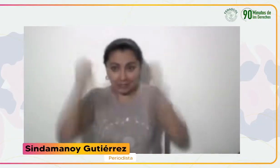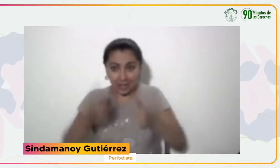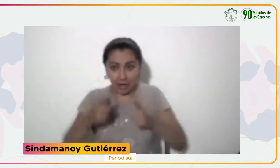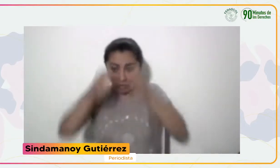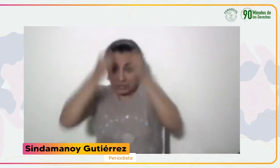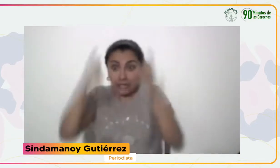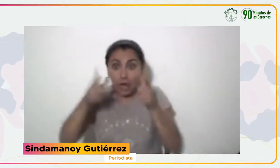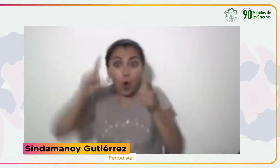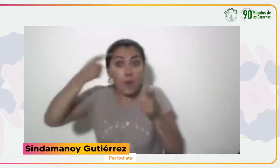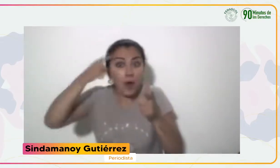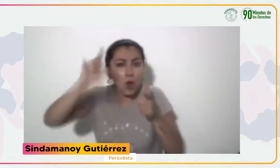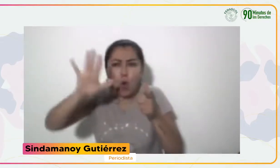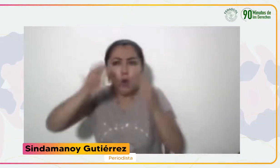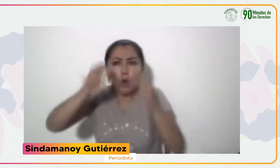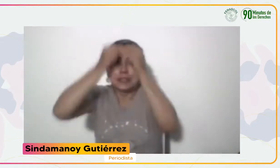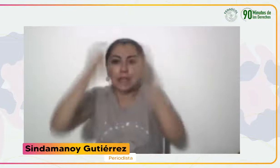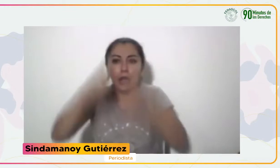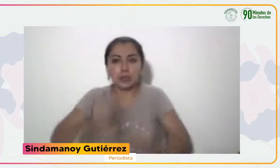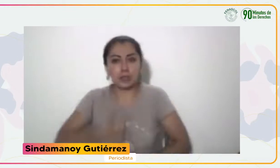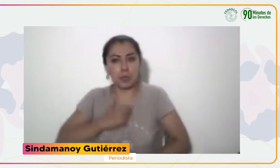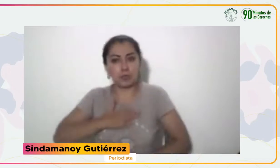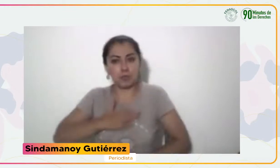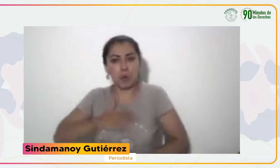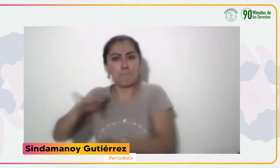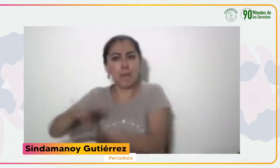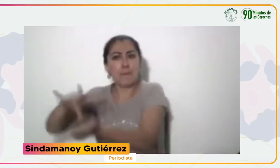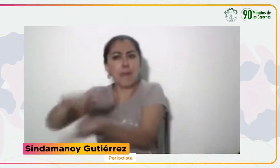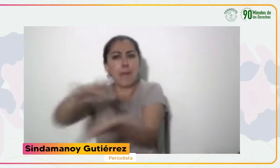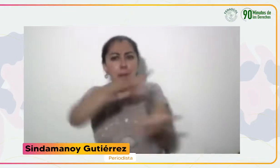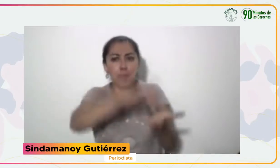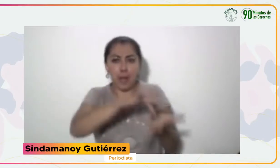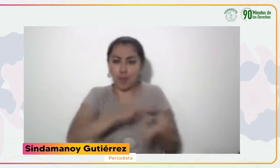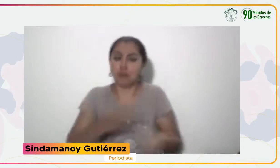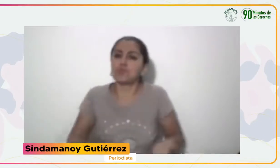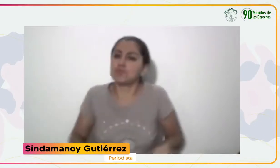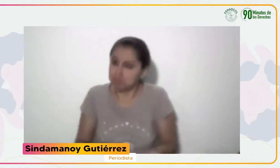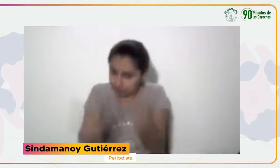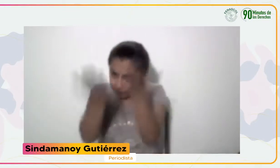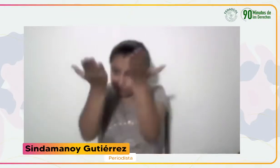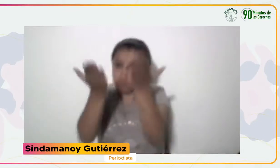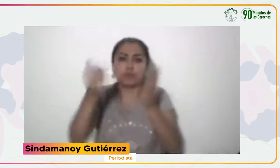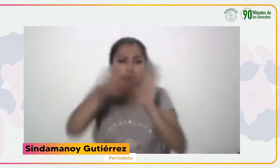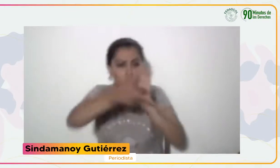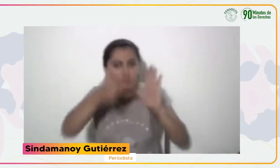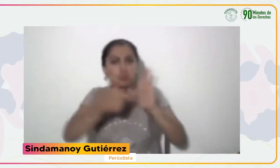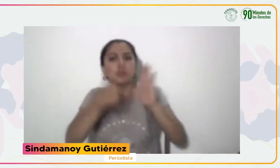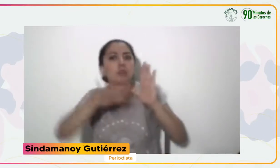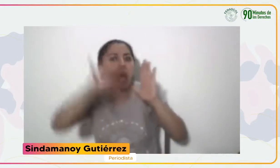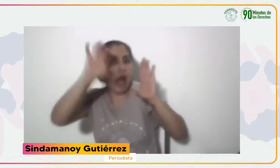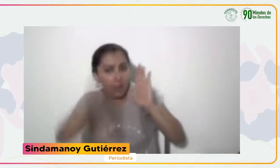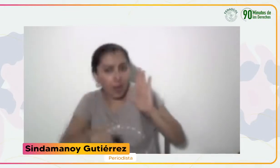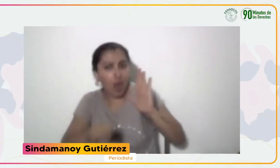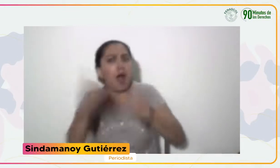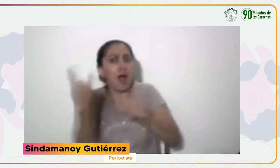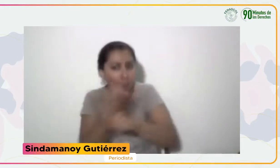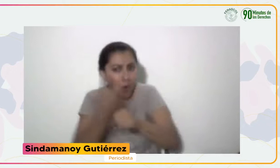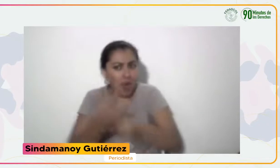de personas civiles que pueden hacer incidencia entre el Estado, como personas civiles pueden participar,